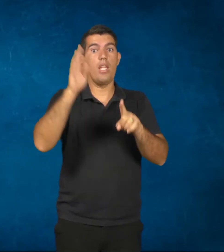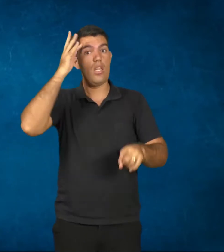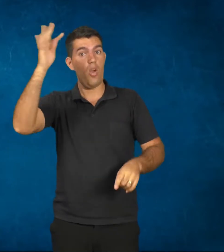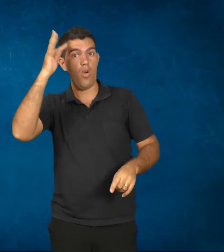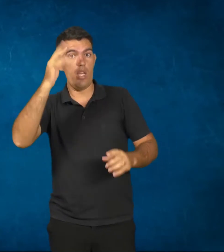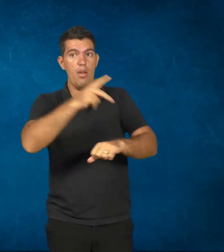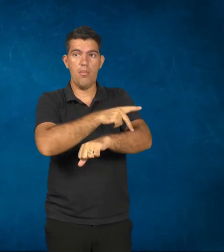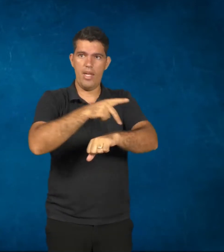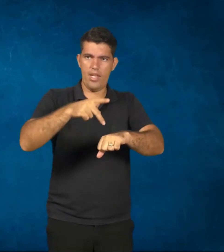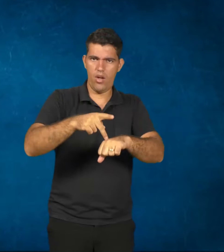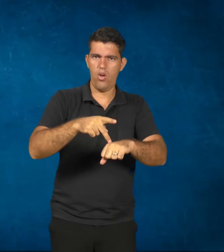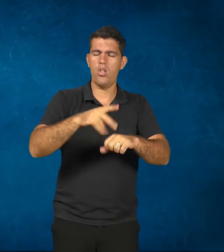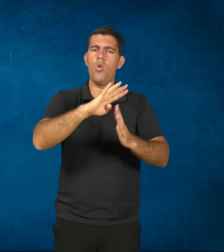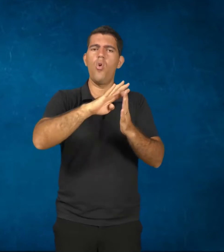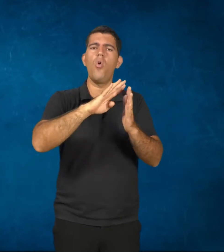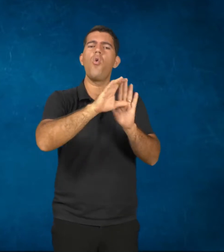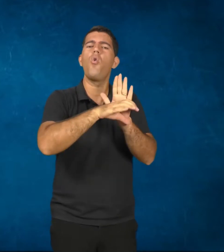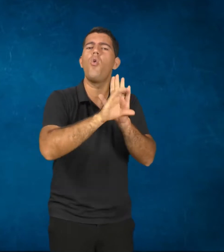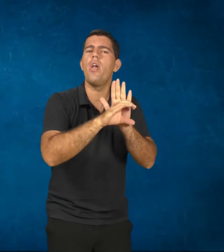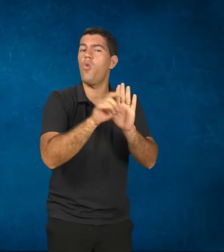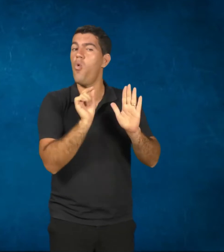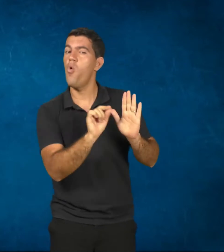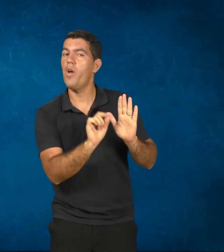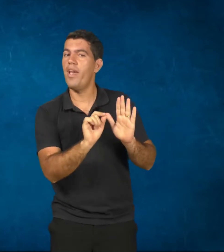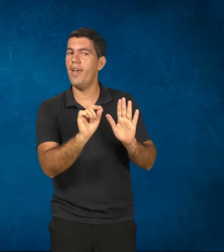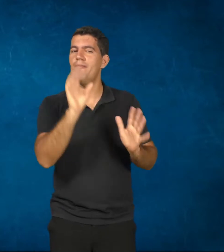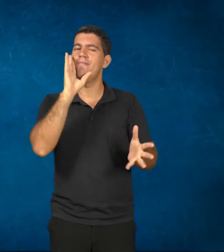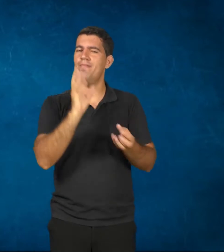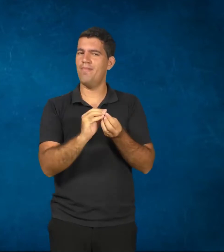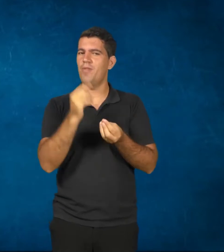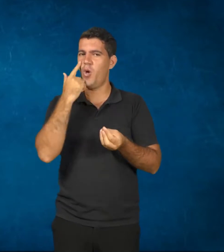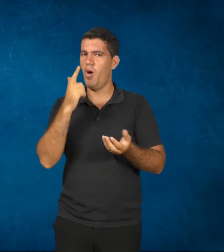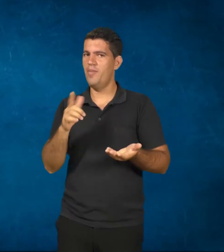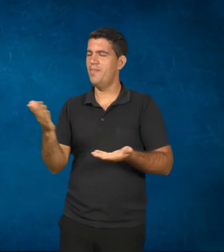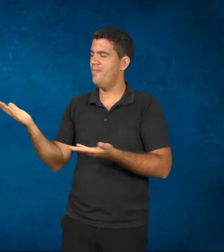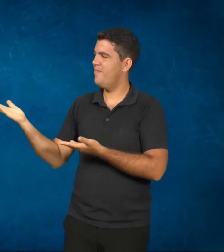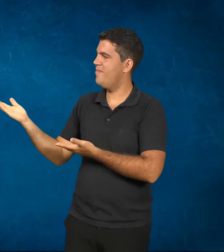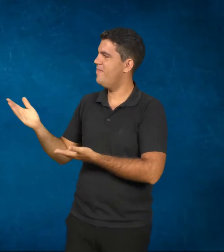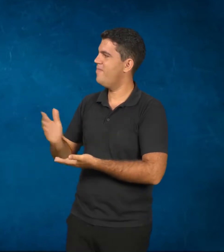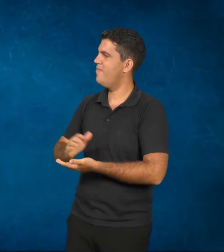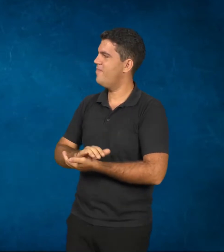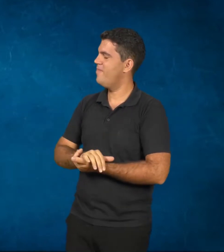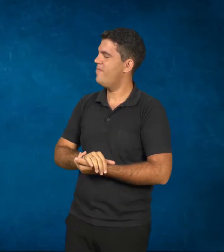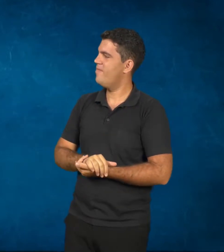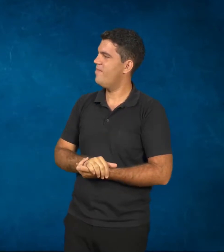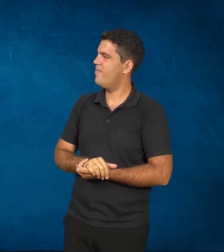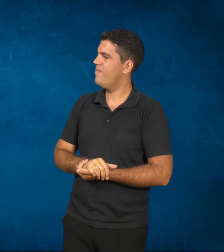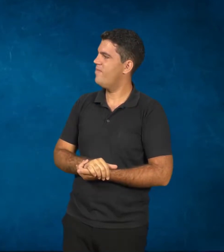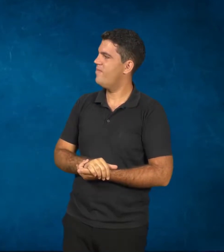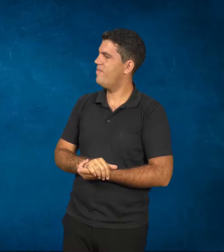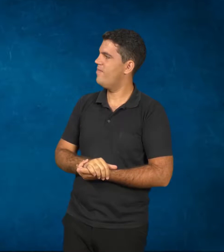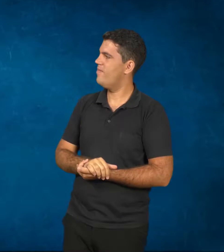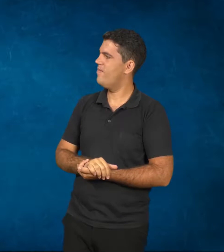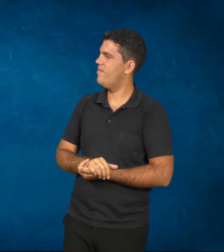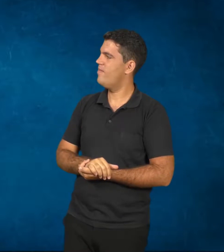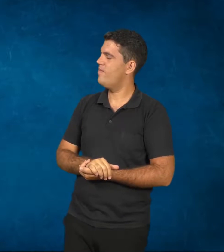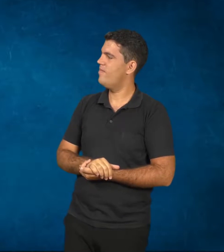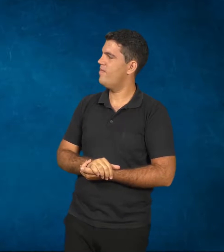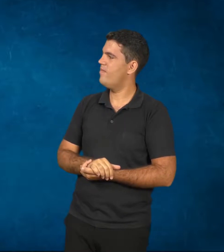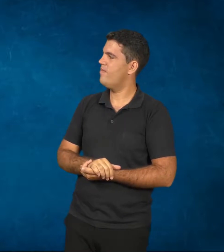pedagógica mostram que currículo é a construção e seleção de conhecimentos e práticas produzidos em contextos